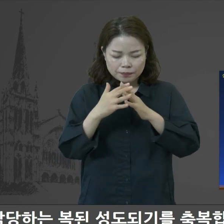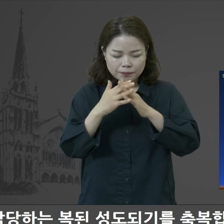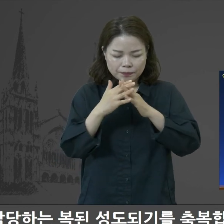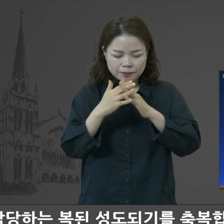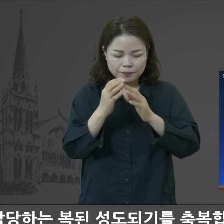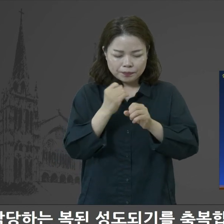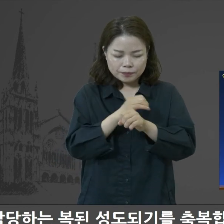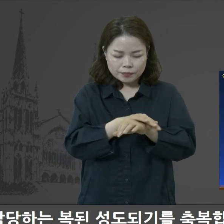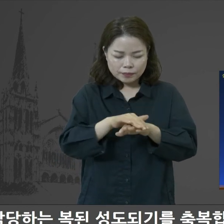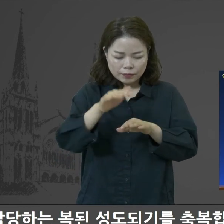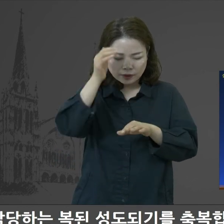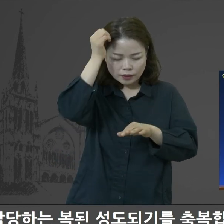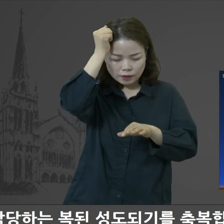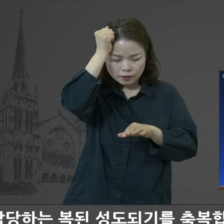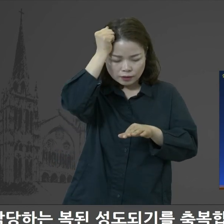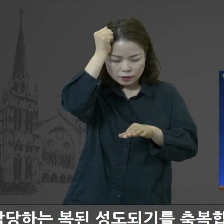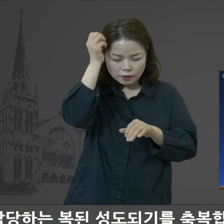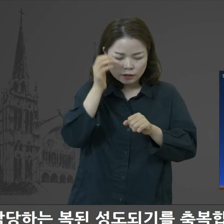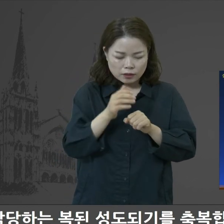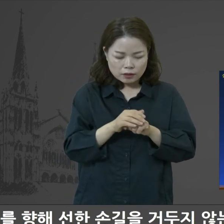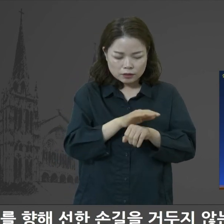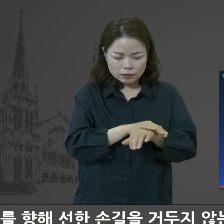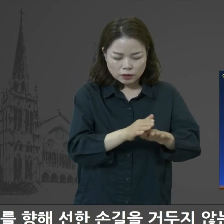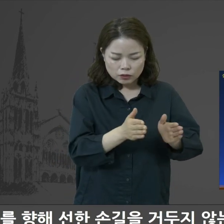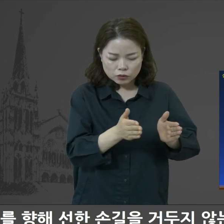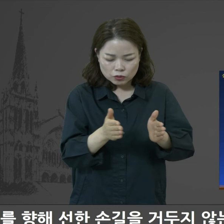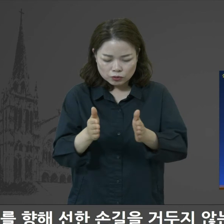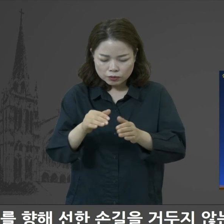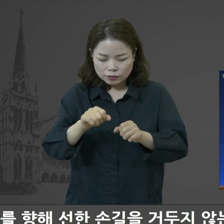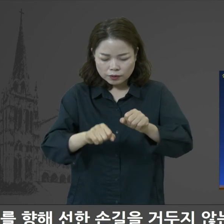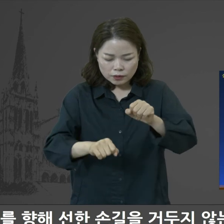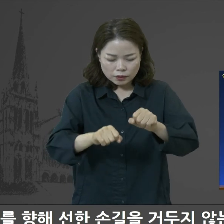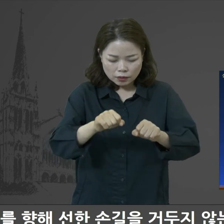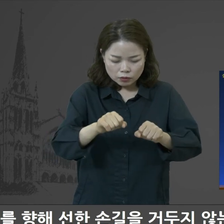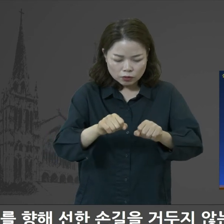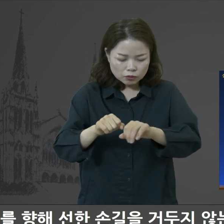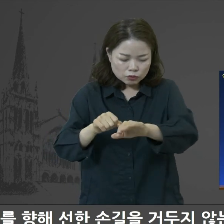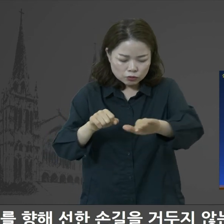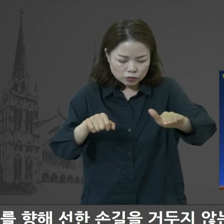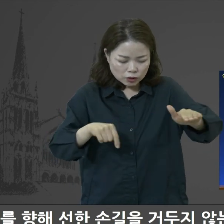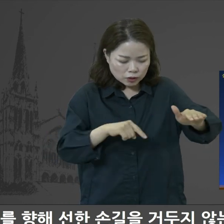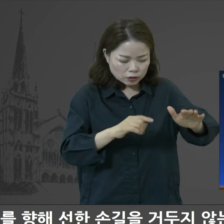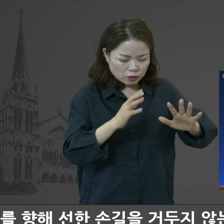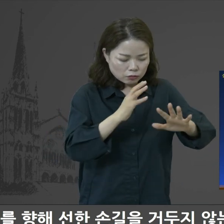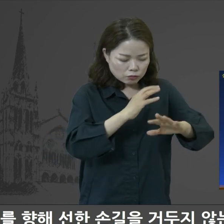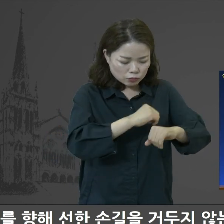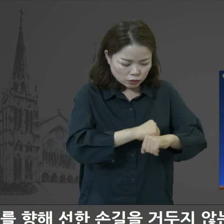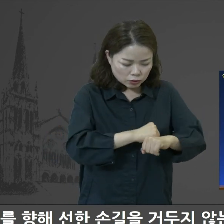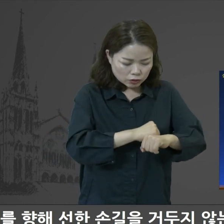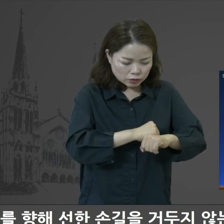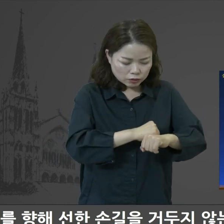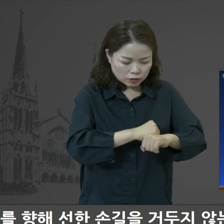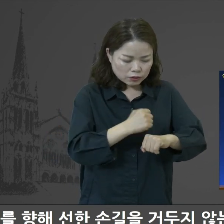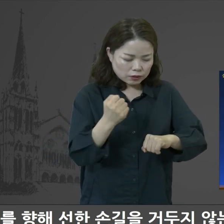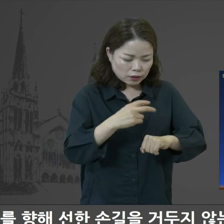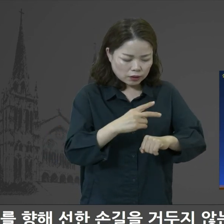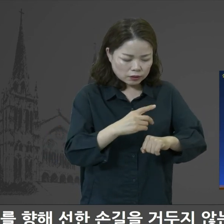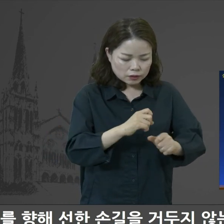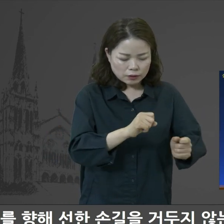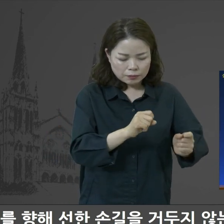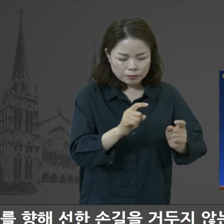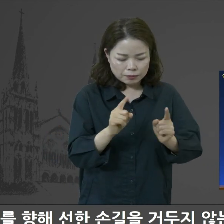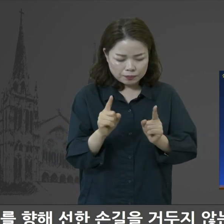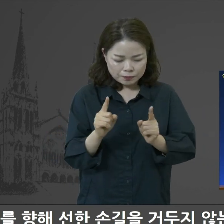잘 기억하면서 잘 준비하고 행함으로 우리 안에 무너진 부분들이 다시